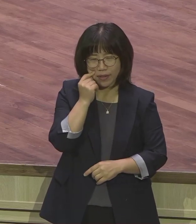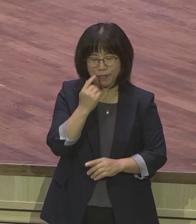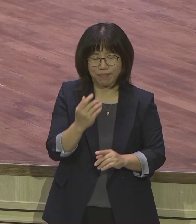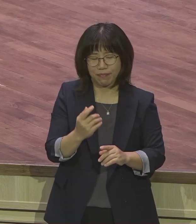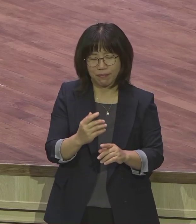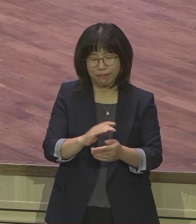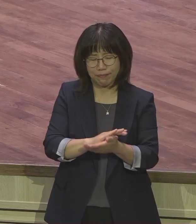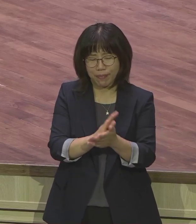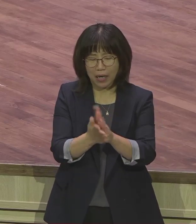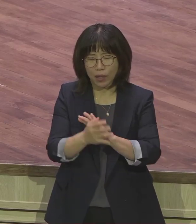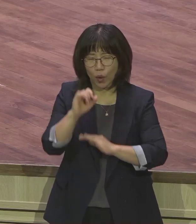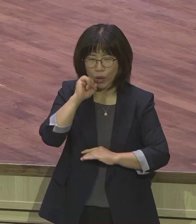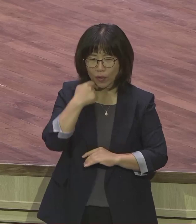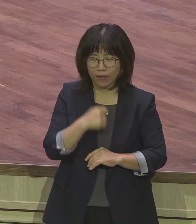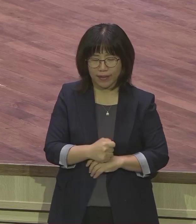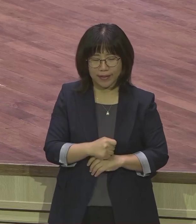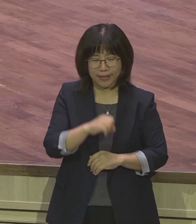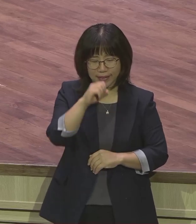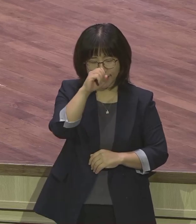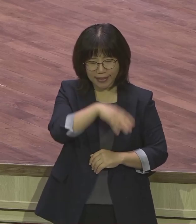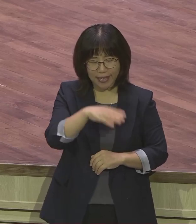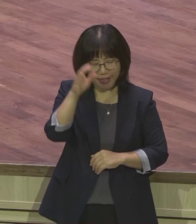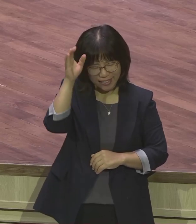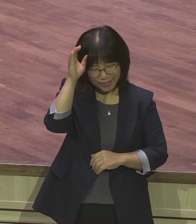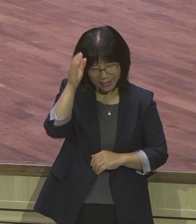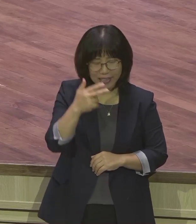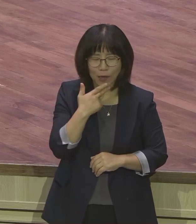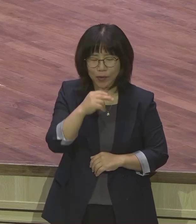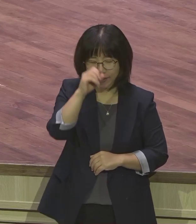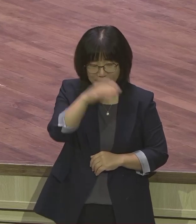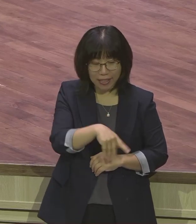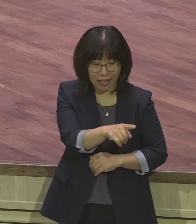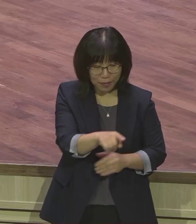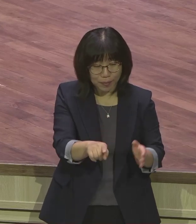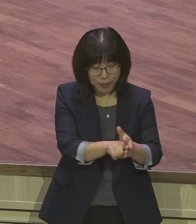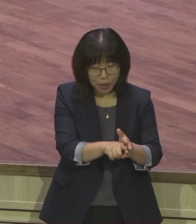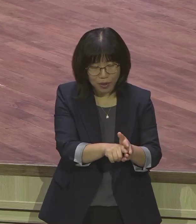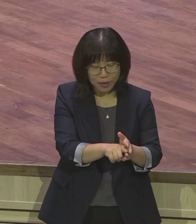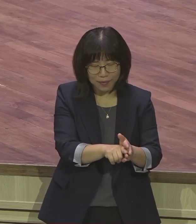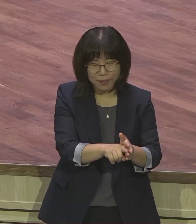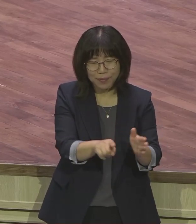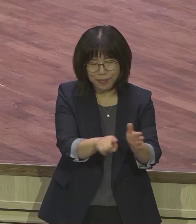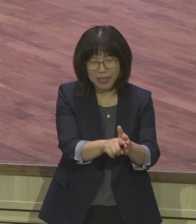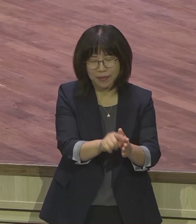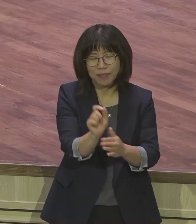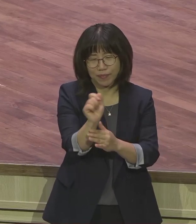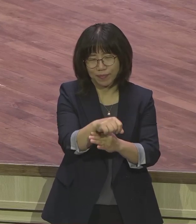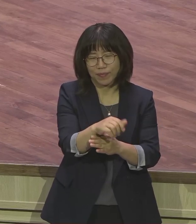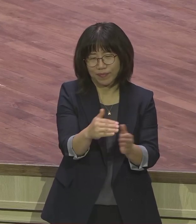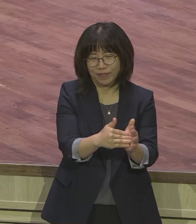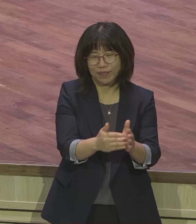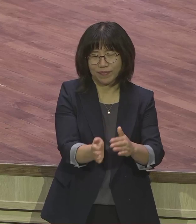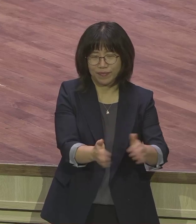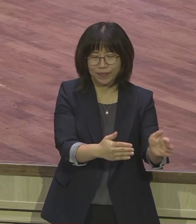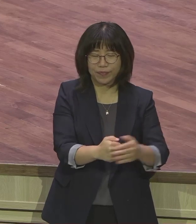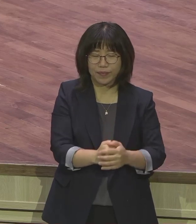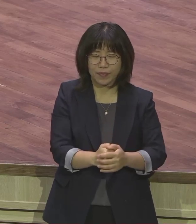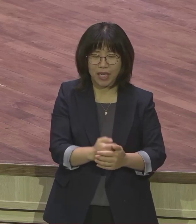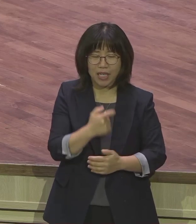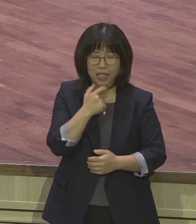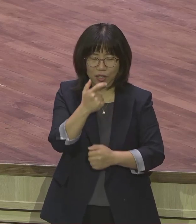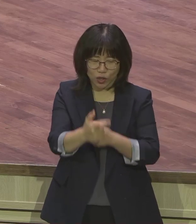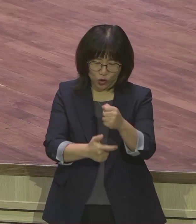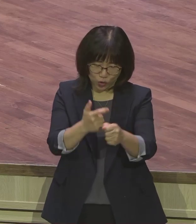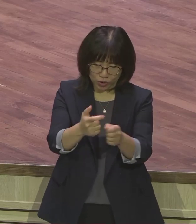그냥 그냥 그냥 그냥 그냥 그때그때 안 바뀝니다 60년